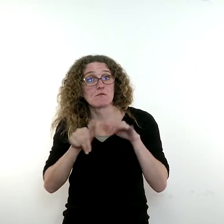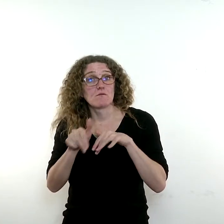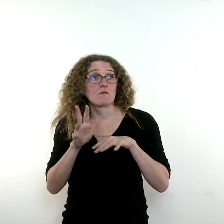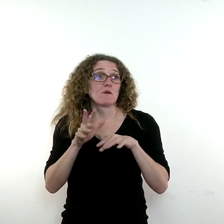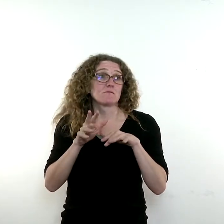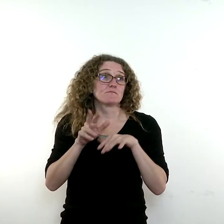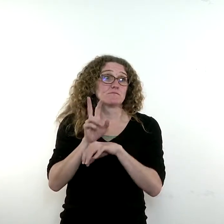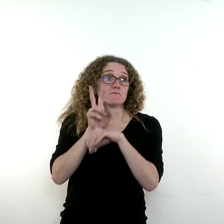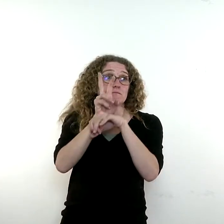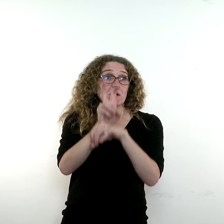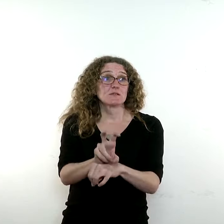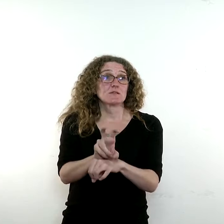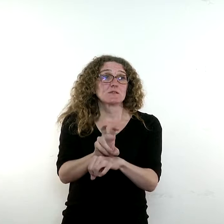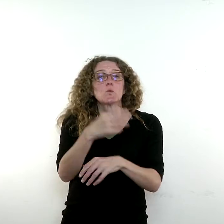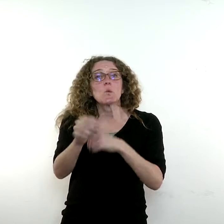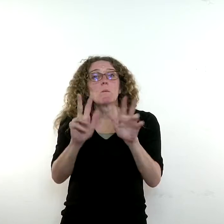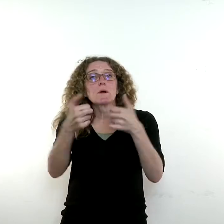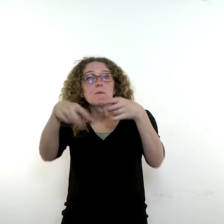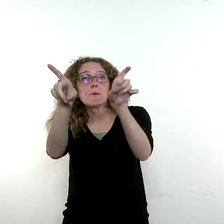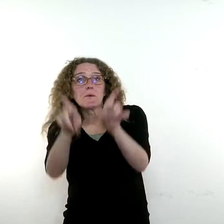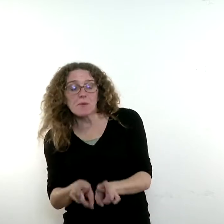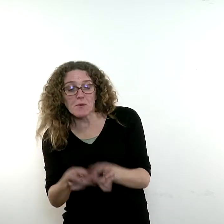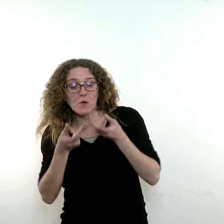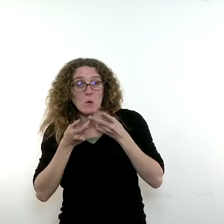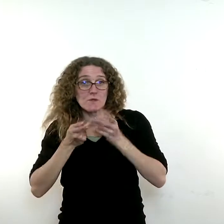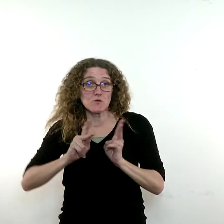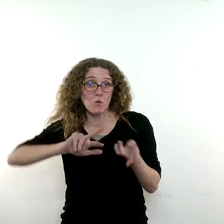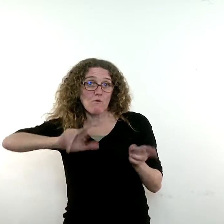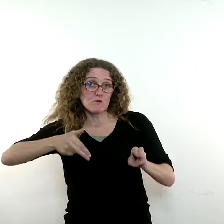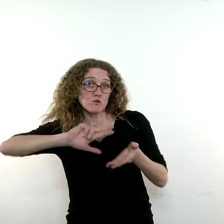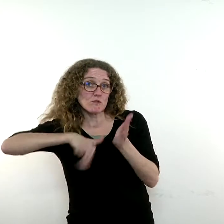loyers minorés, autorisation de signer les conventions.